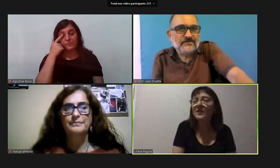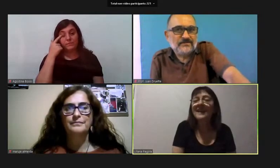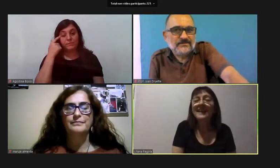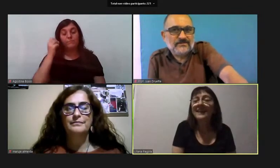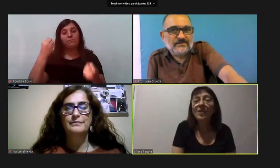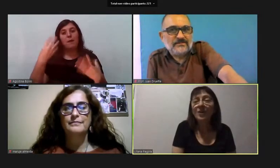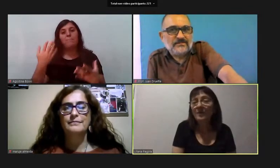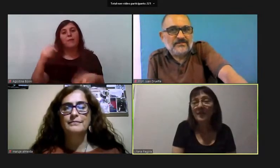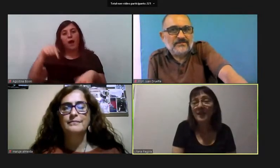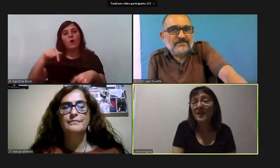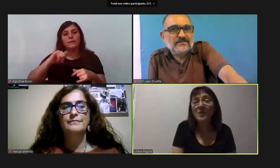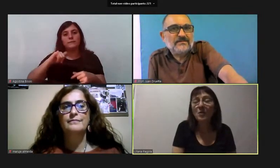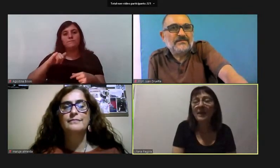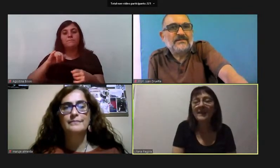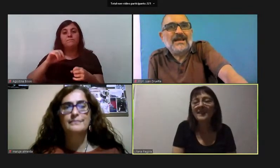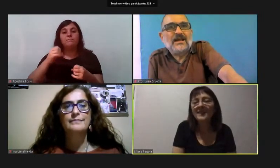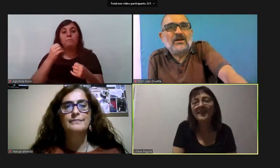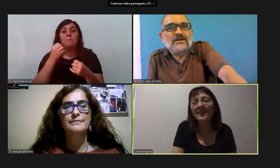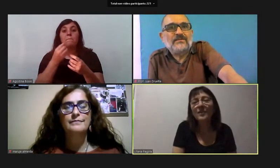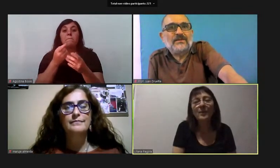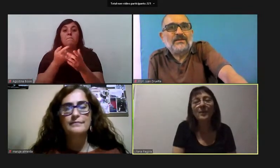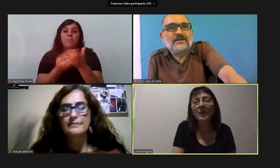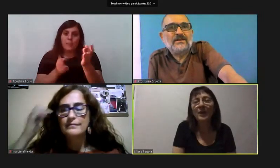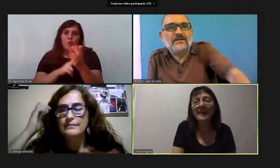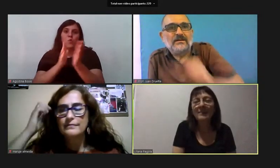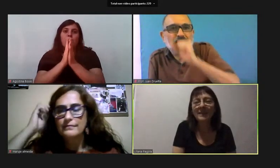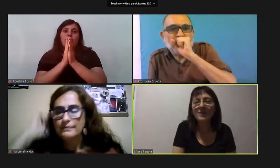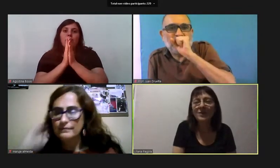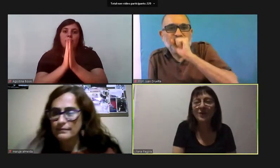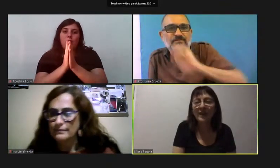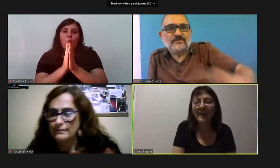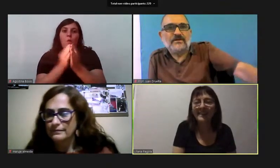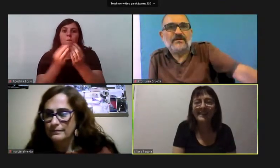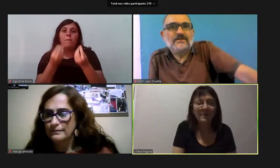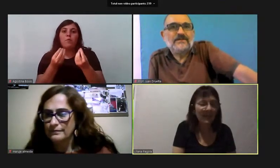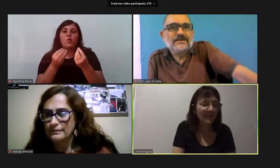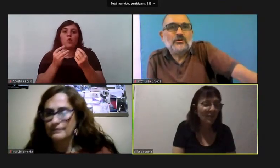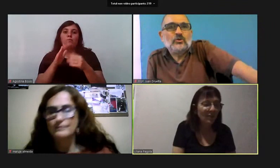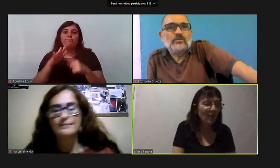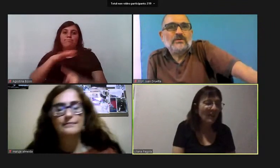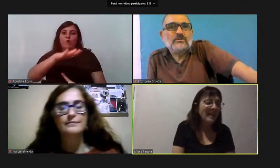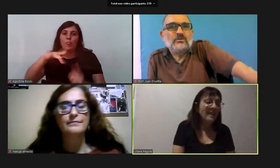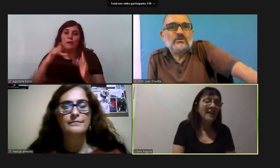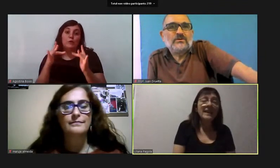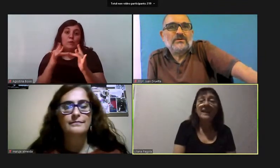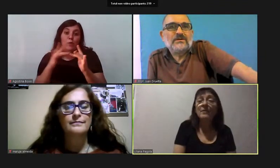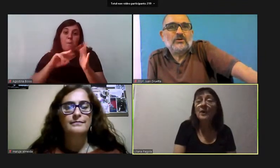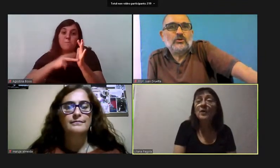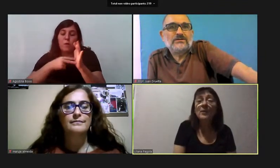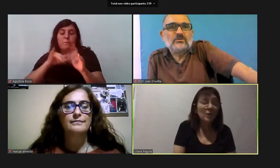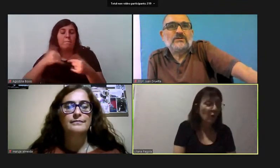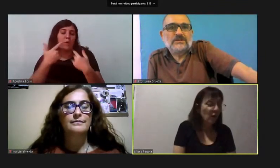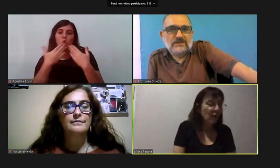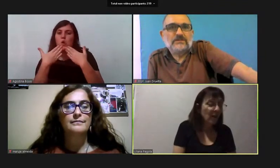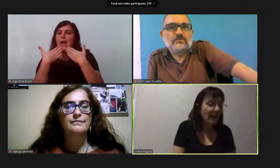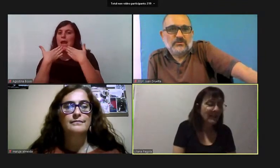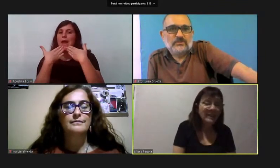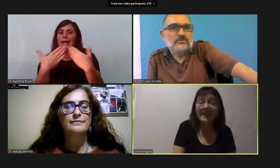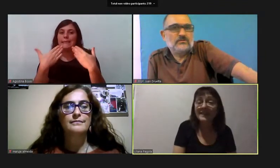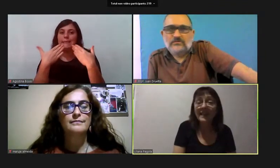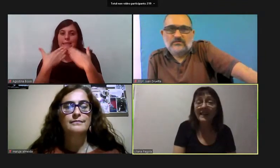ruidos. Digo, pedir disculpas en ese sentido, pero bueno, inmenso agradecimiento. Y bueno, y como dijo